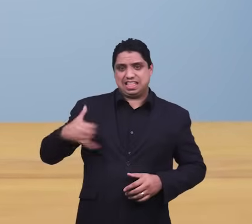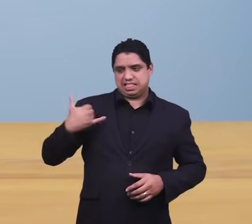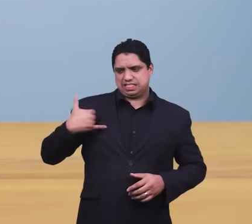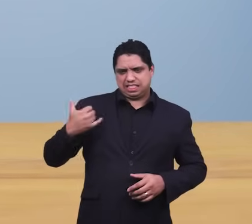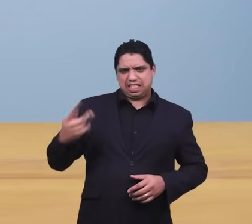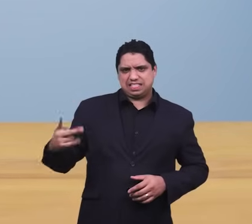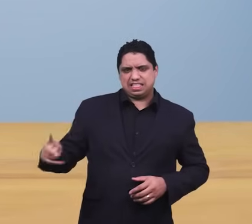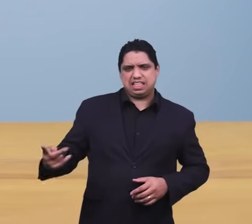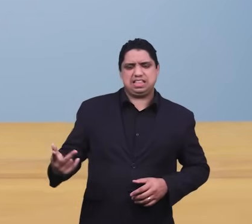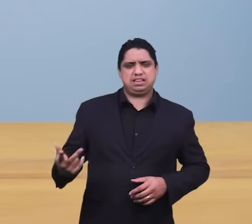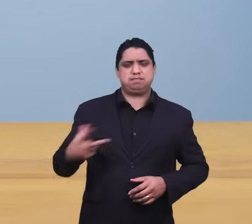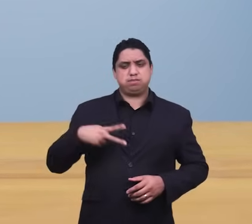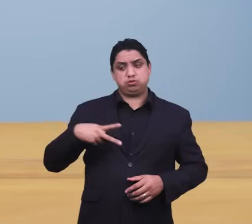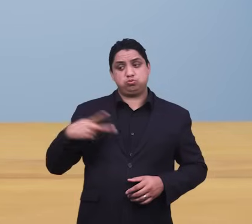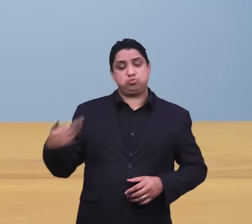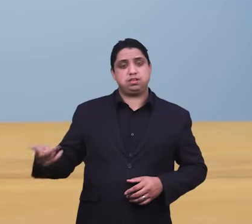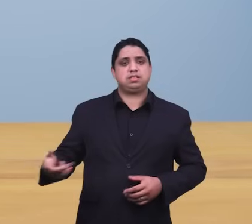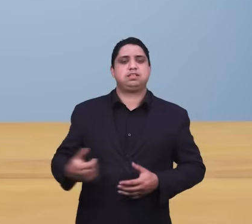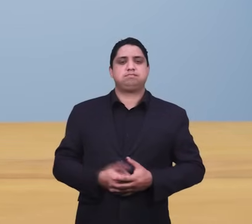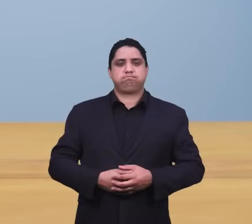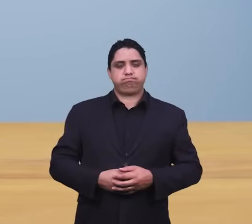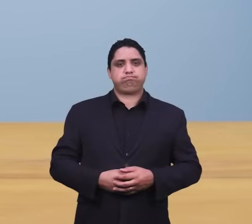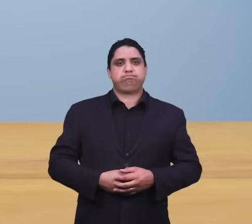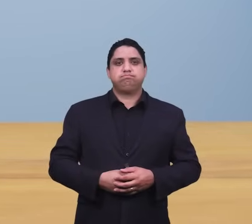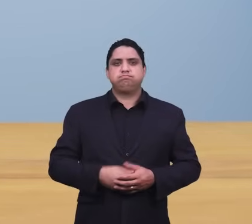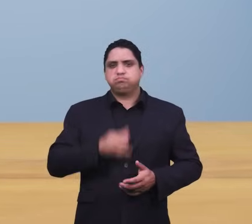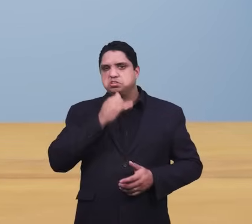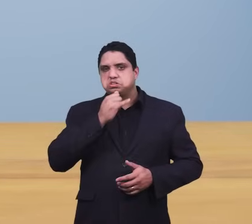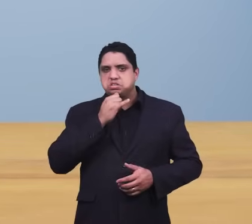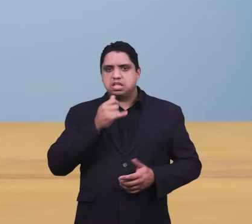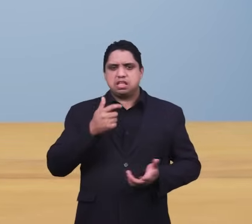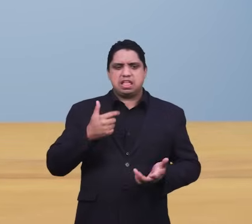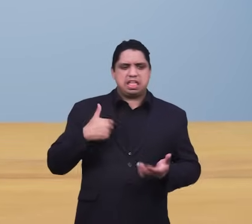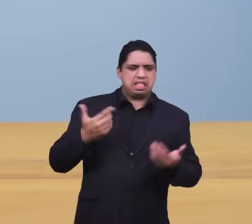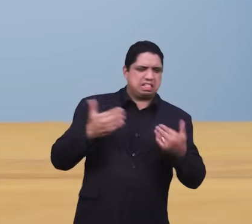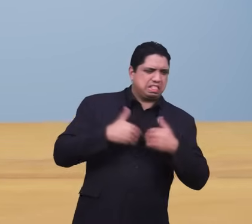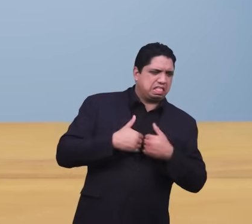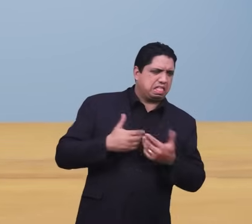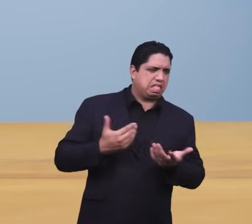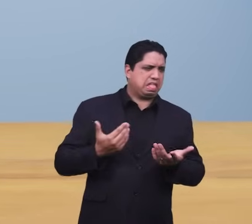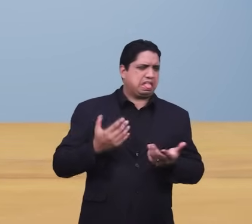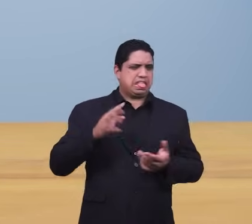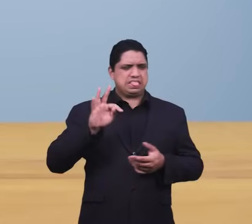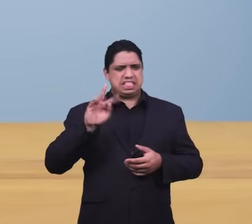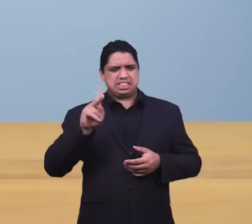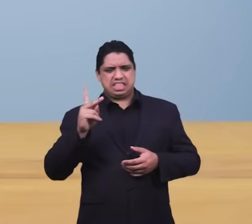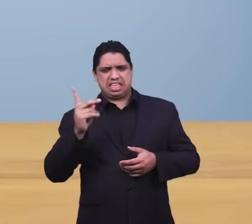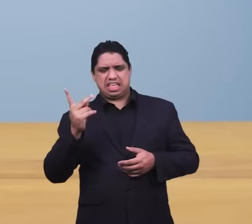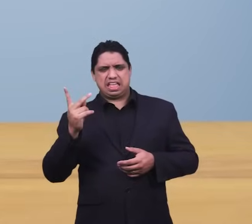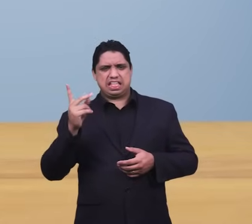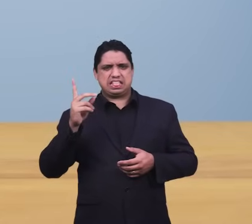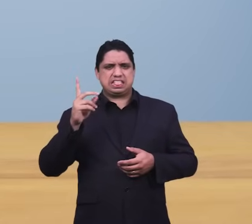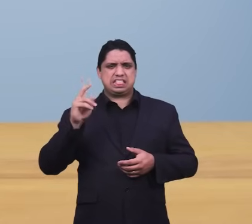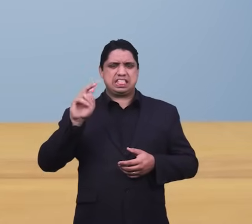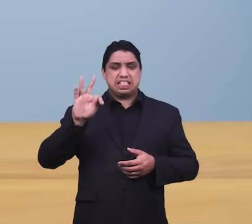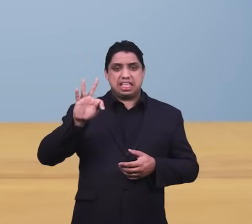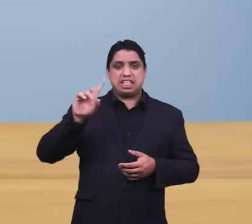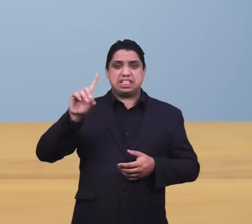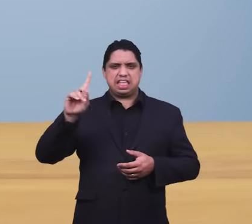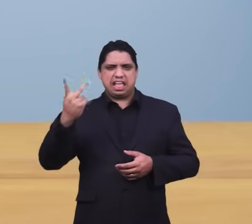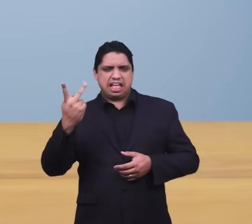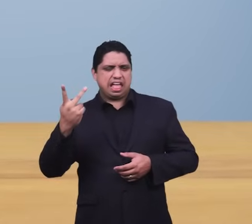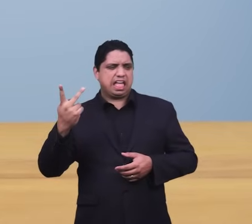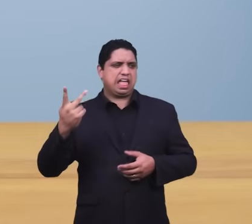muitas coisas, a criança, por exemplo, ela está no espectro autista, síndrome de Down, TDAH, tudo é do diagnóstico.